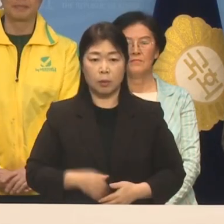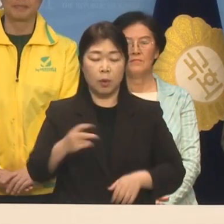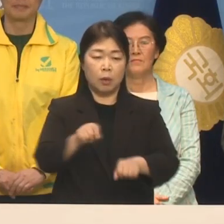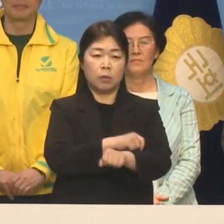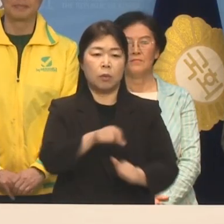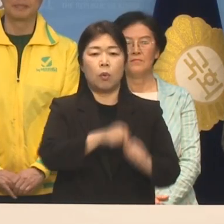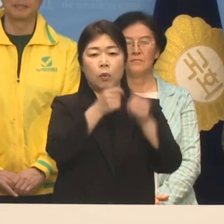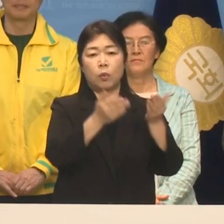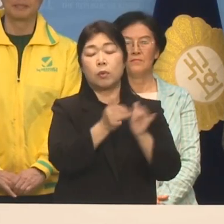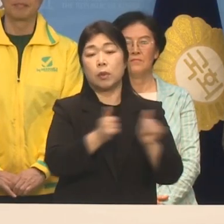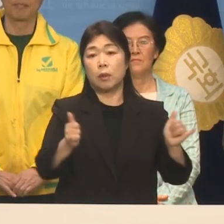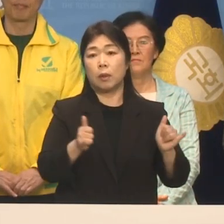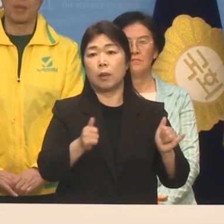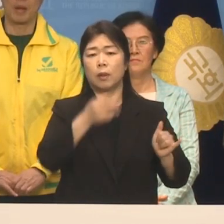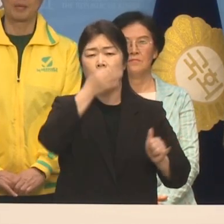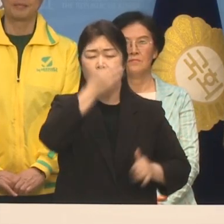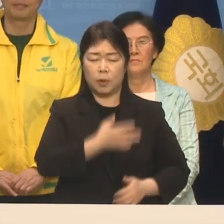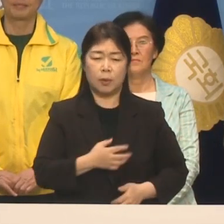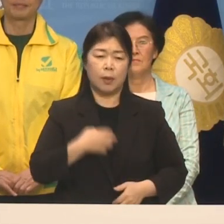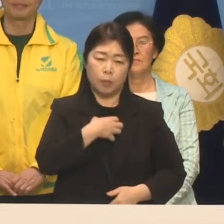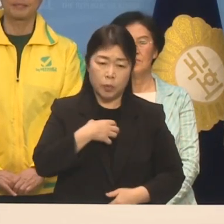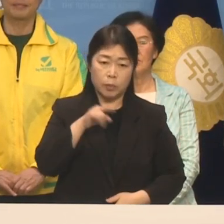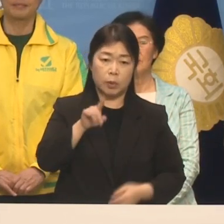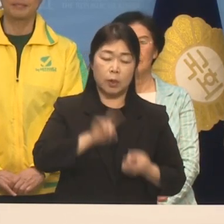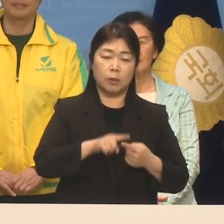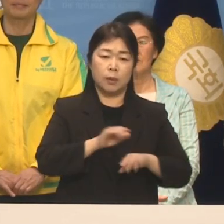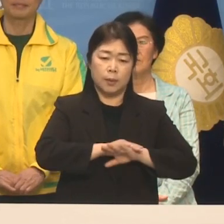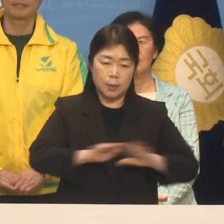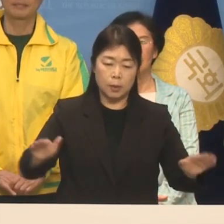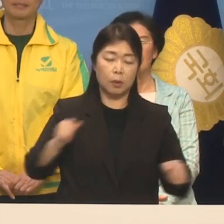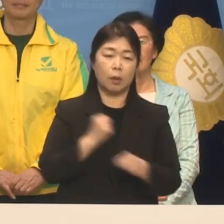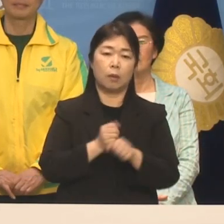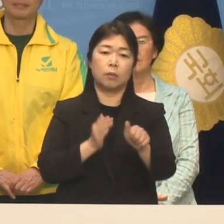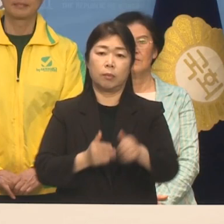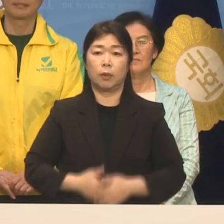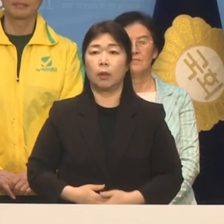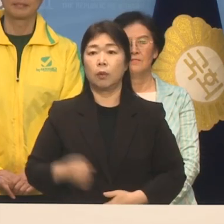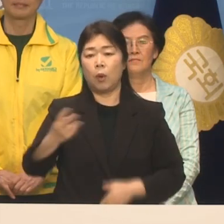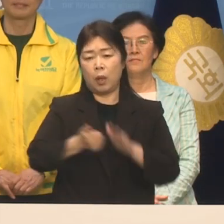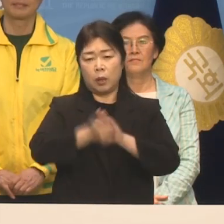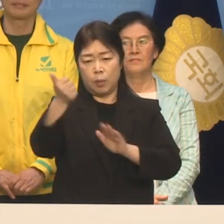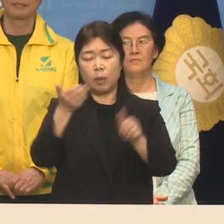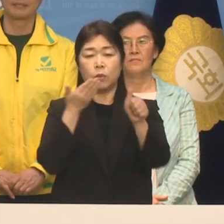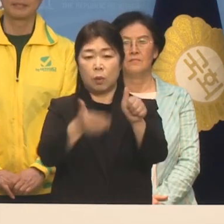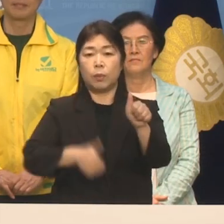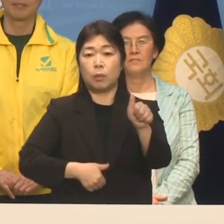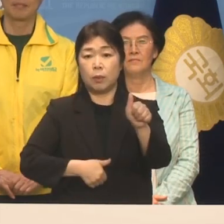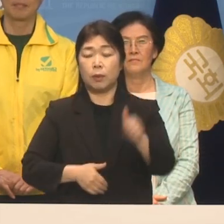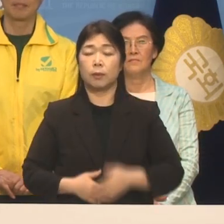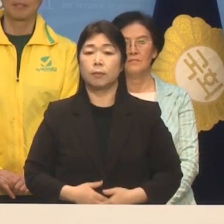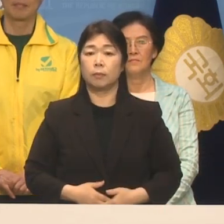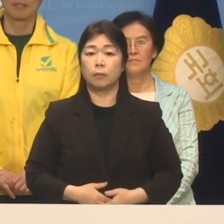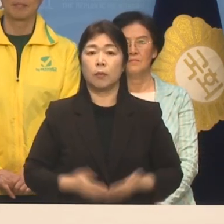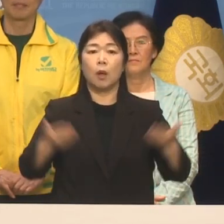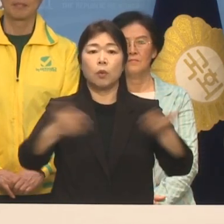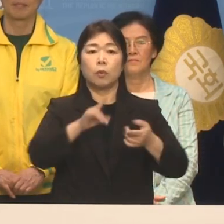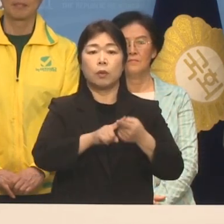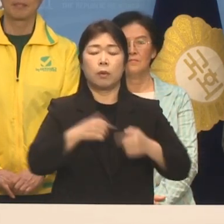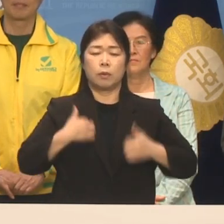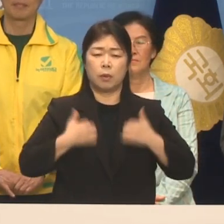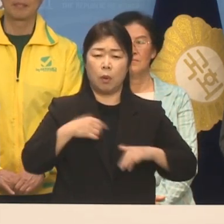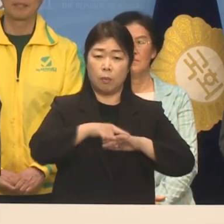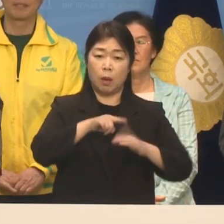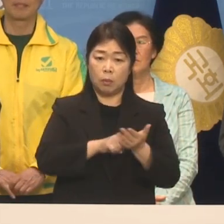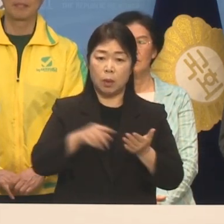노동자들의 아픔을 씻어주어야 합니다. 이들에게 희망을 주어야 합니다. 이들이 노동에 대해서 즐거운